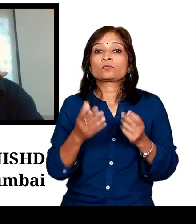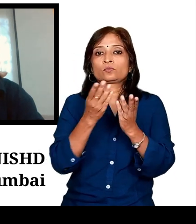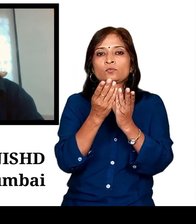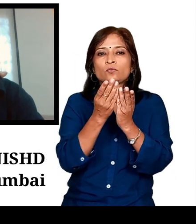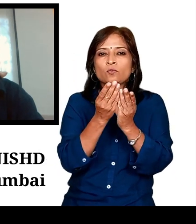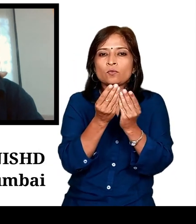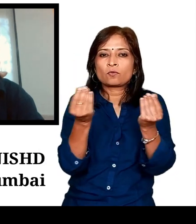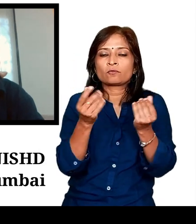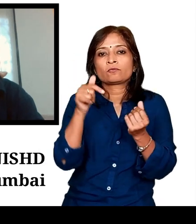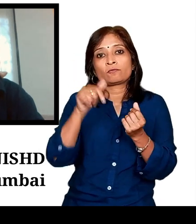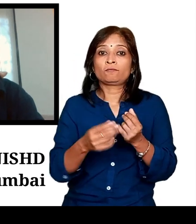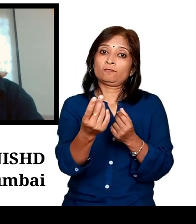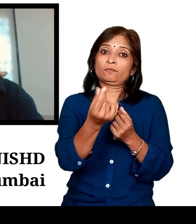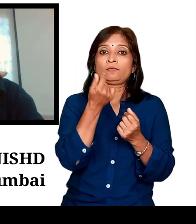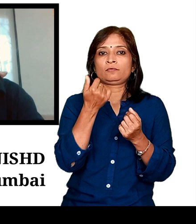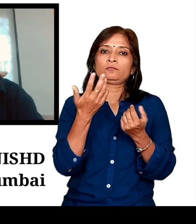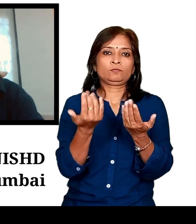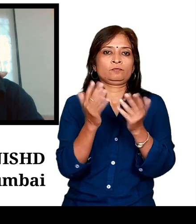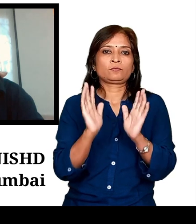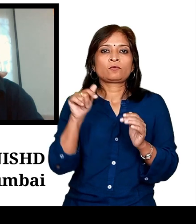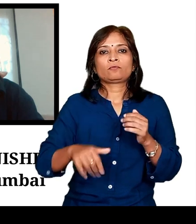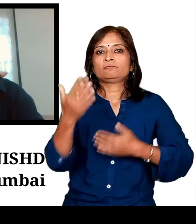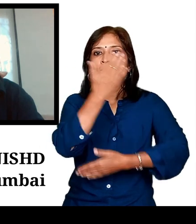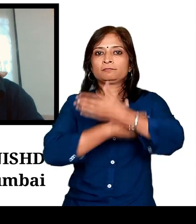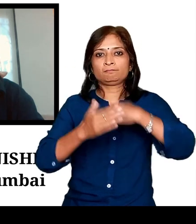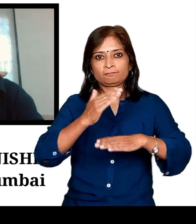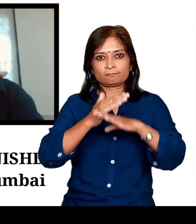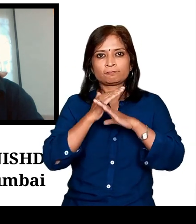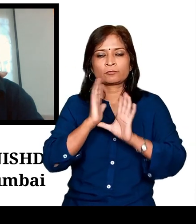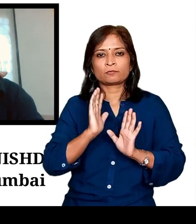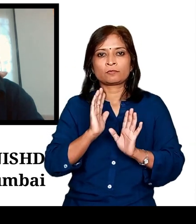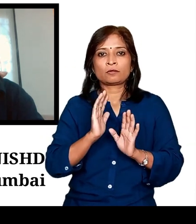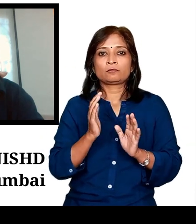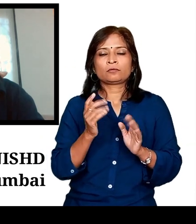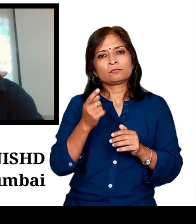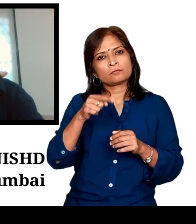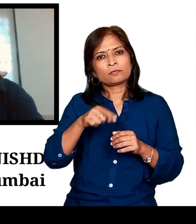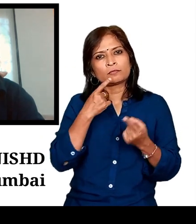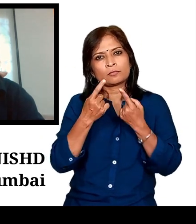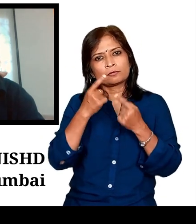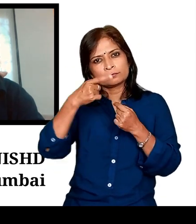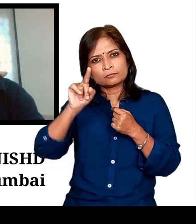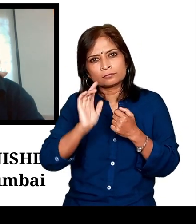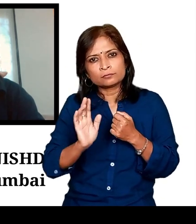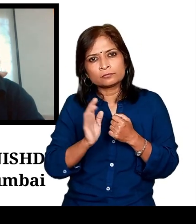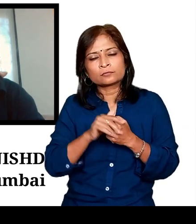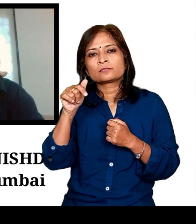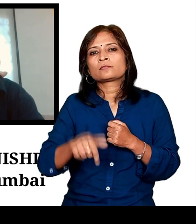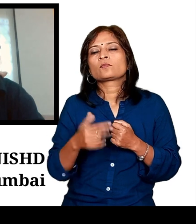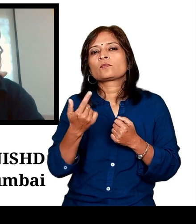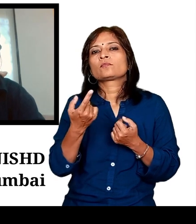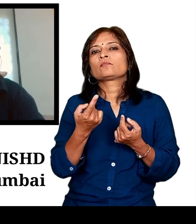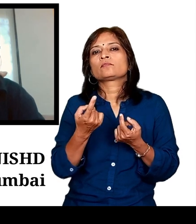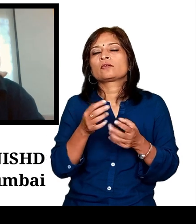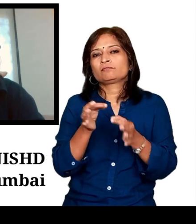समाधान तभी निकाला जा सकता है और दिव्यांगता से उसको बचाया जा सकता है, क्या ये बात सही है, इसके बारे में आप क्या